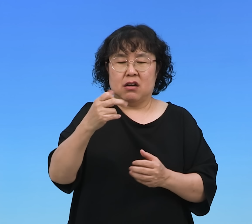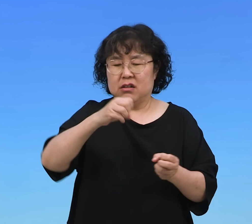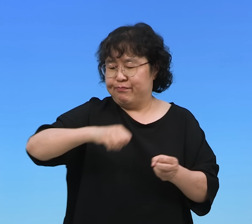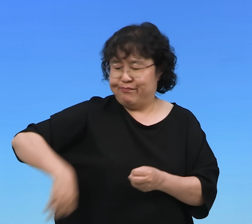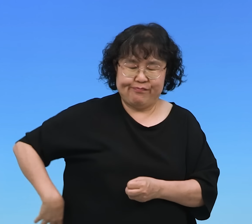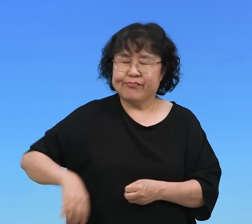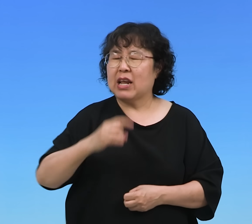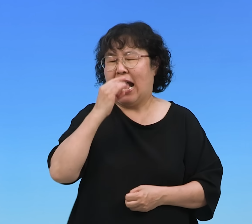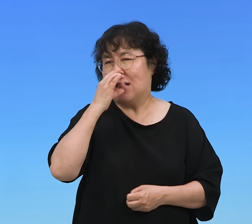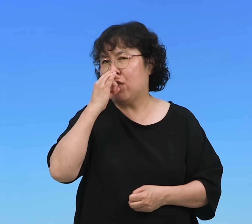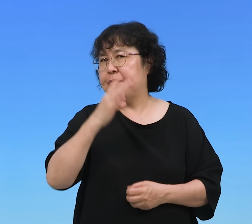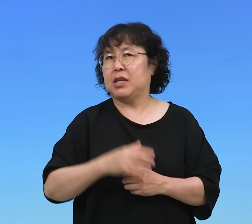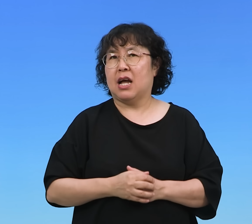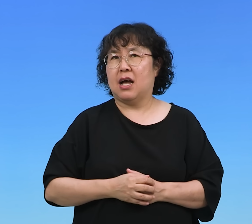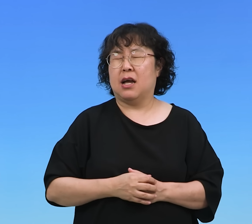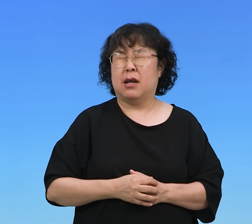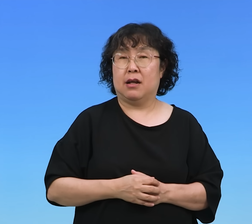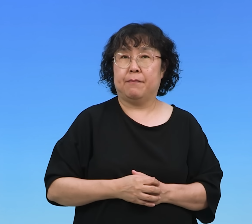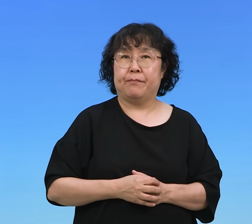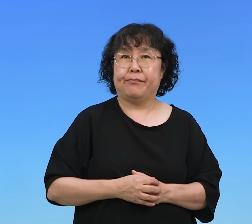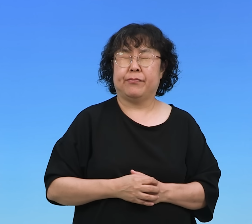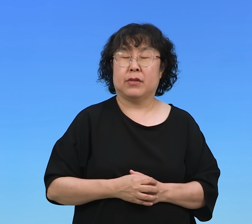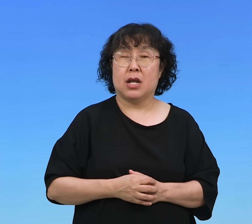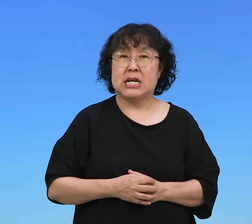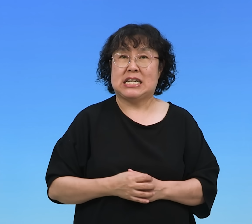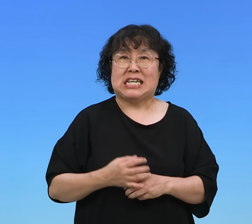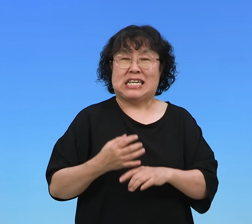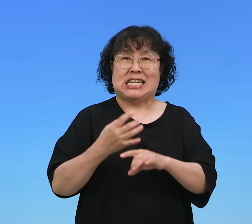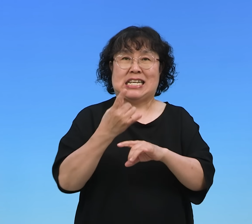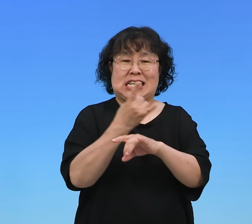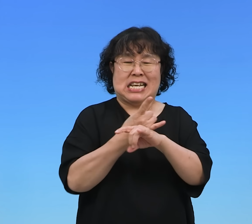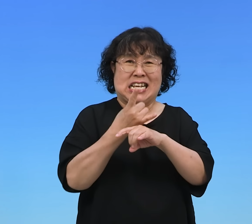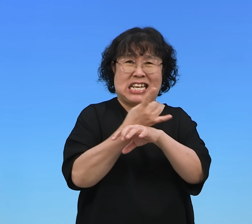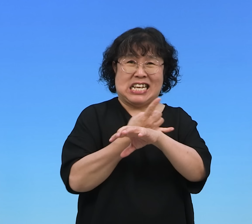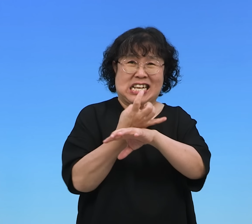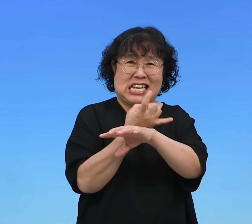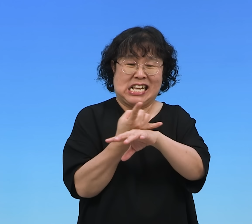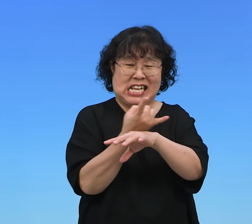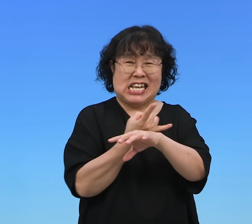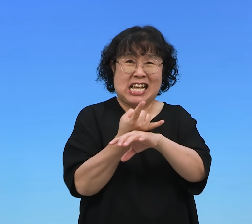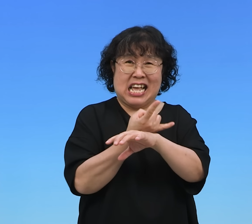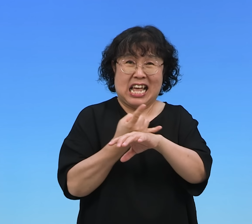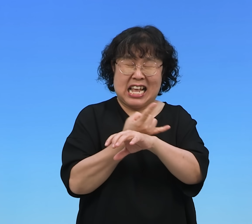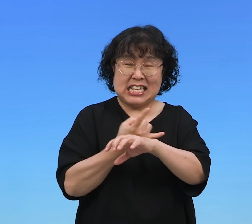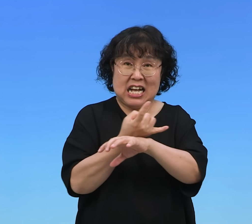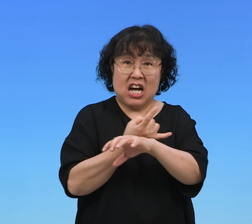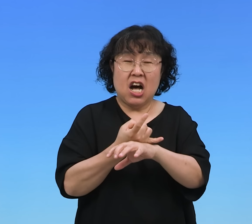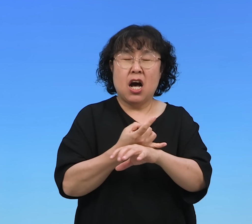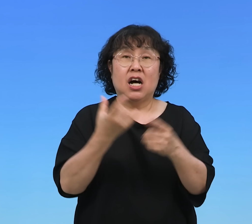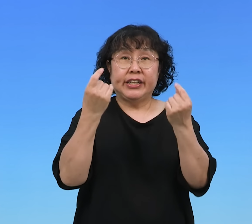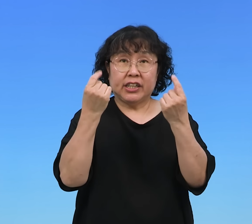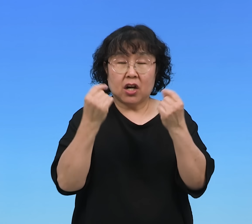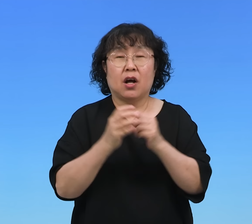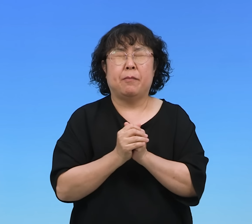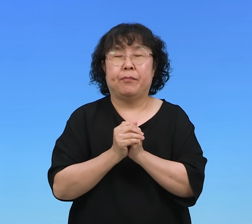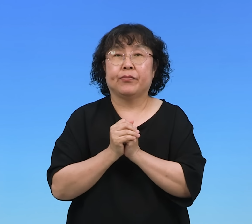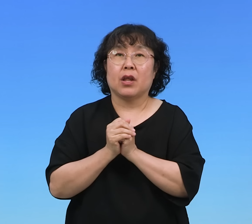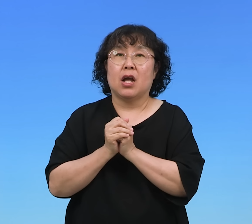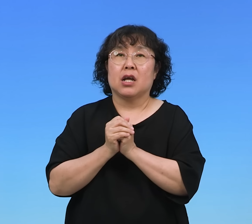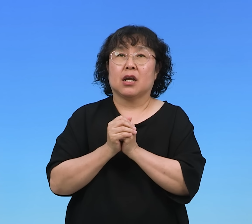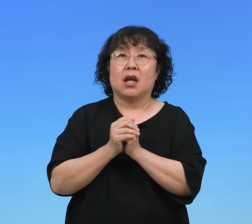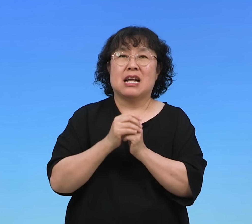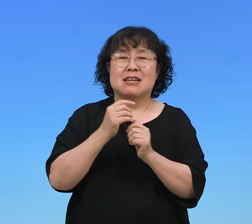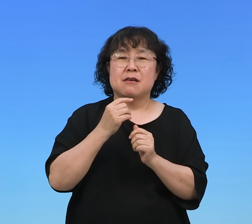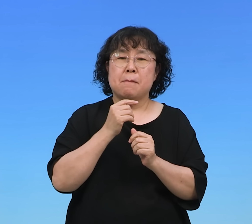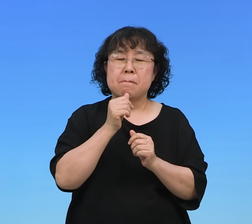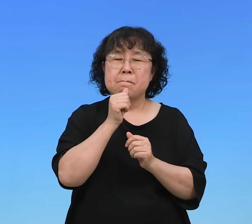하나님의 놀라운 장자의 명분을 팔아버리는 이런 어리석은 짓 하지 말자. 최근에도 제가 우리 집 아이들에게 그런 얘기했습니다.